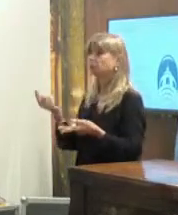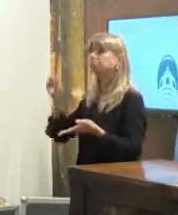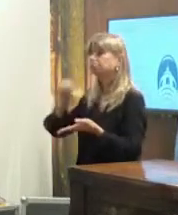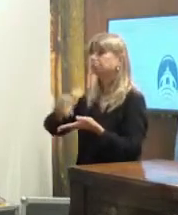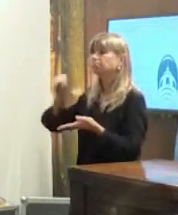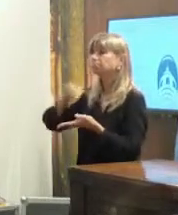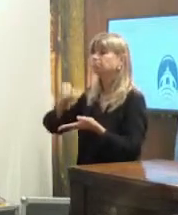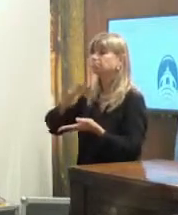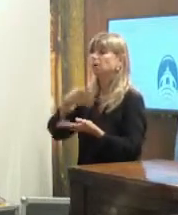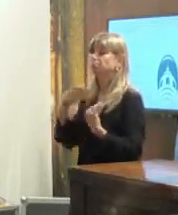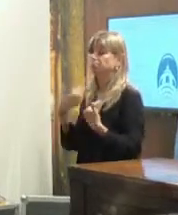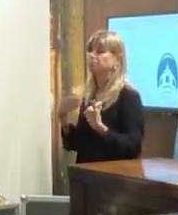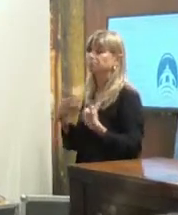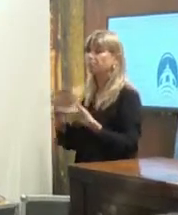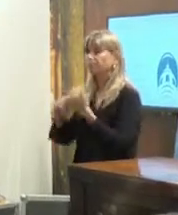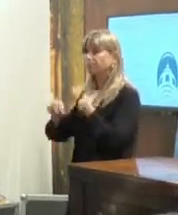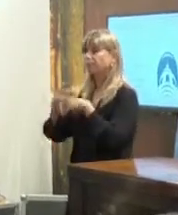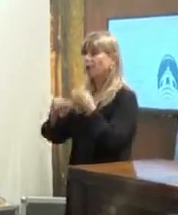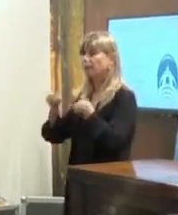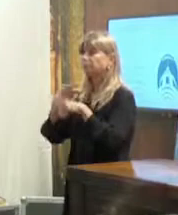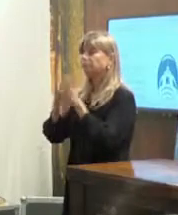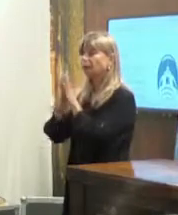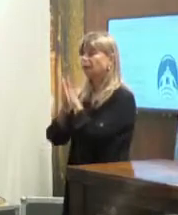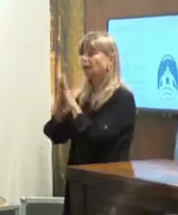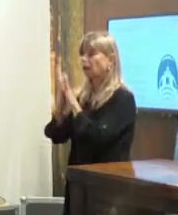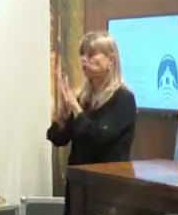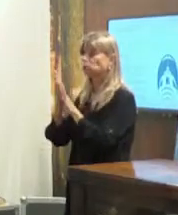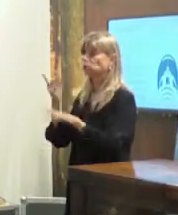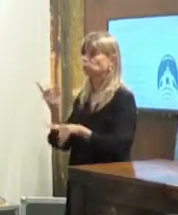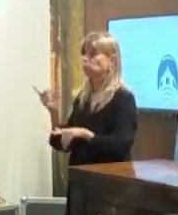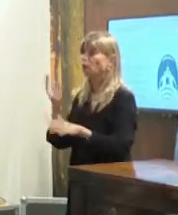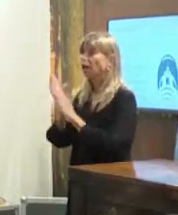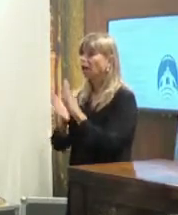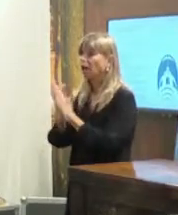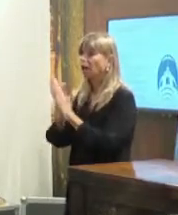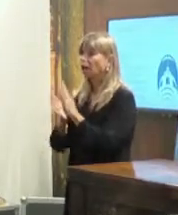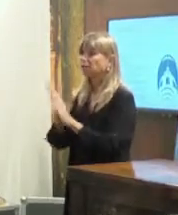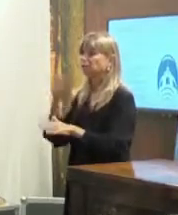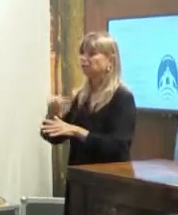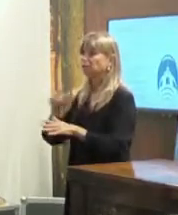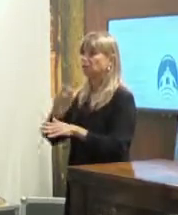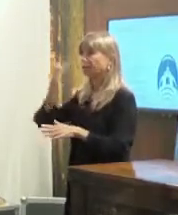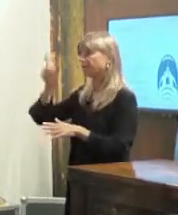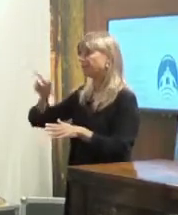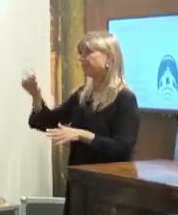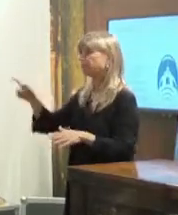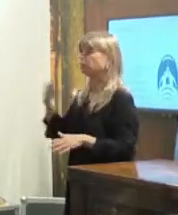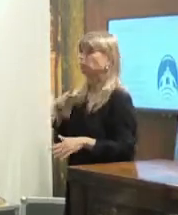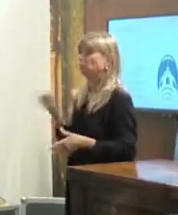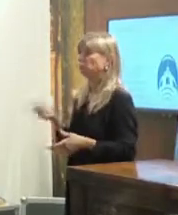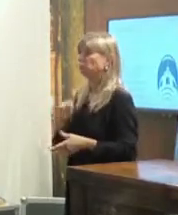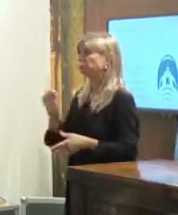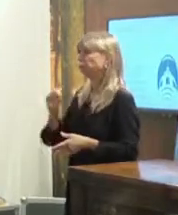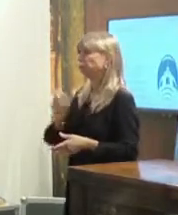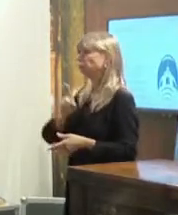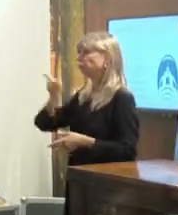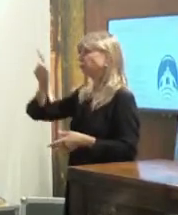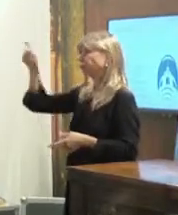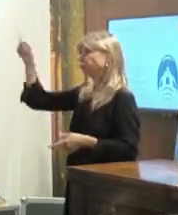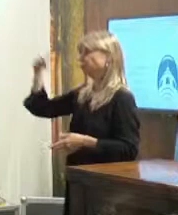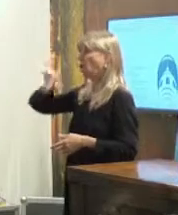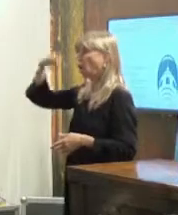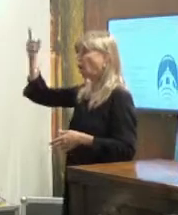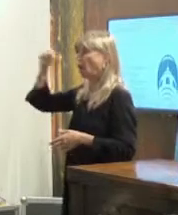líneas para que se puedan hacer los trámites de gratuidad y las personas no dependan de ir a hacer el trámite a la otra punta de la